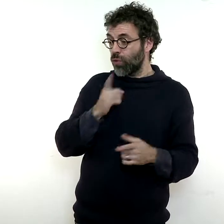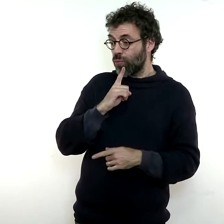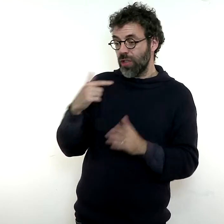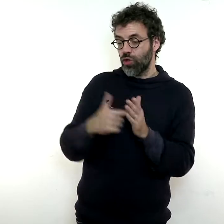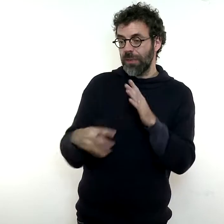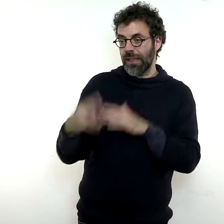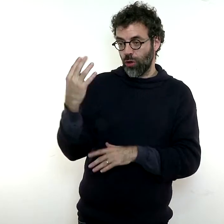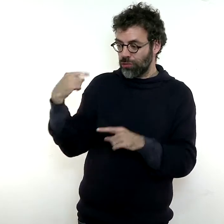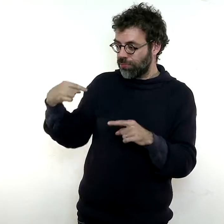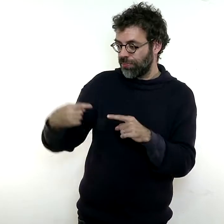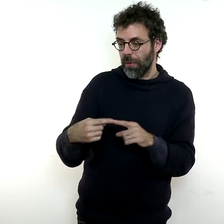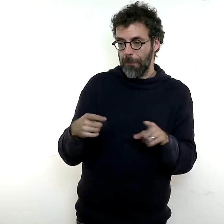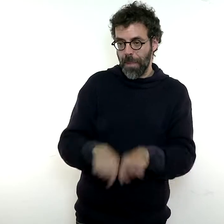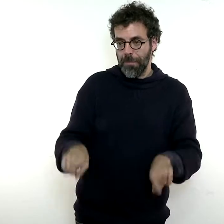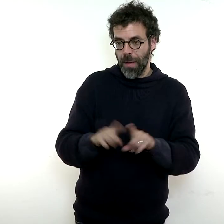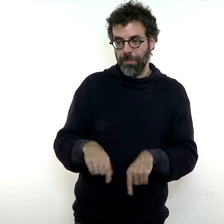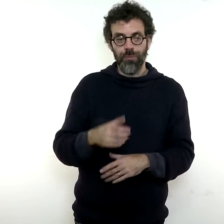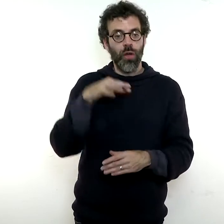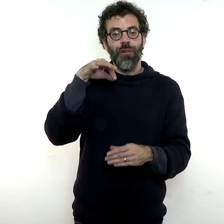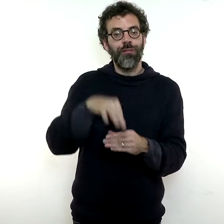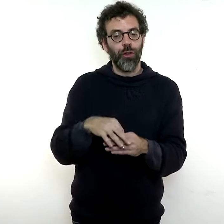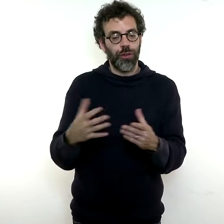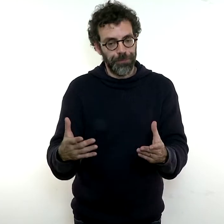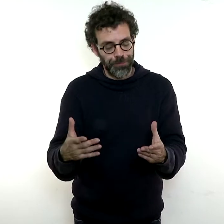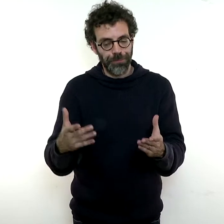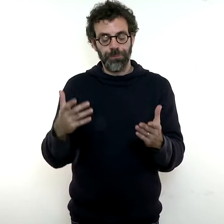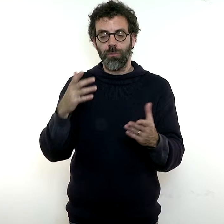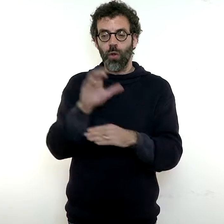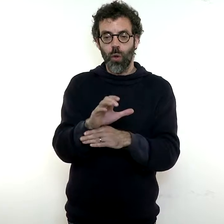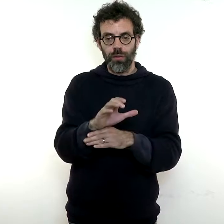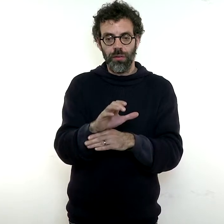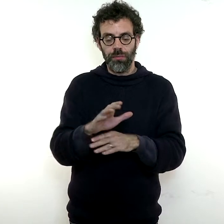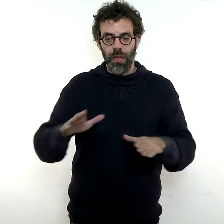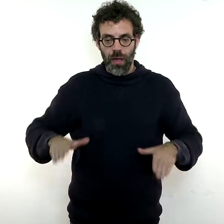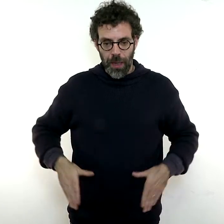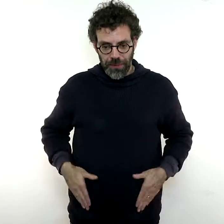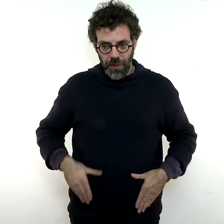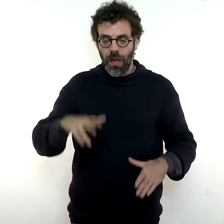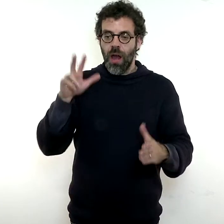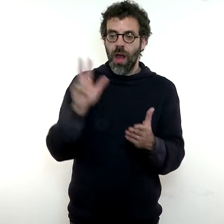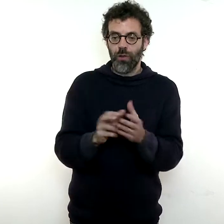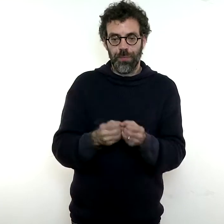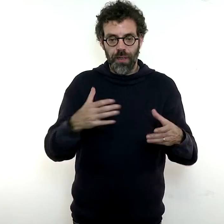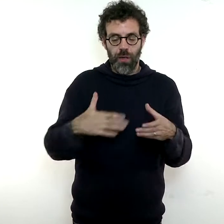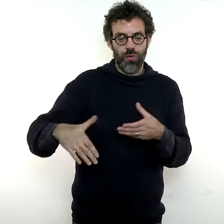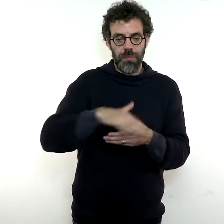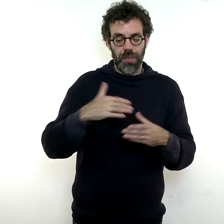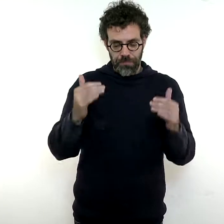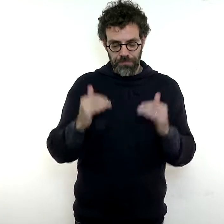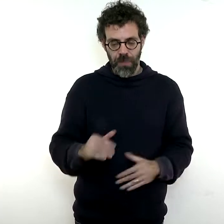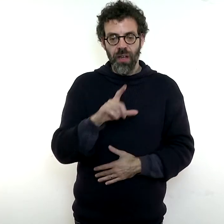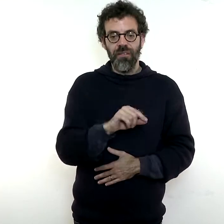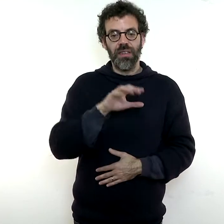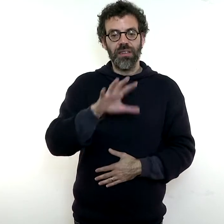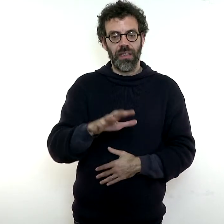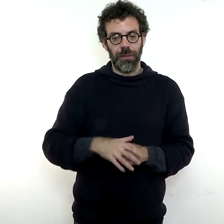Merci, monsieur le maire. Qui est contre? Qui s'abstient? Adopté à l'unanimité. Affaire 25.